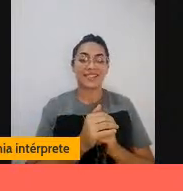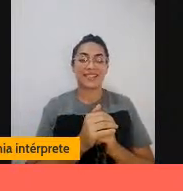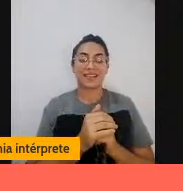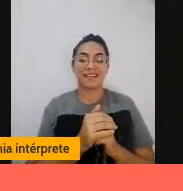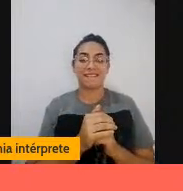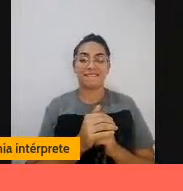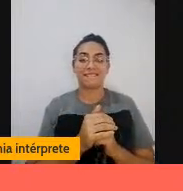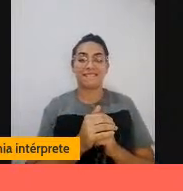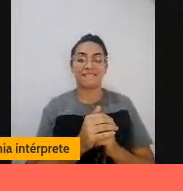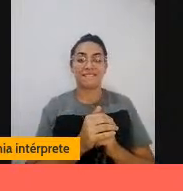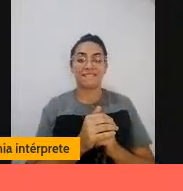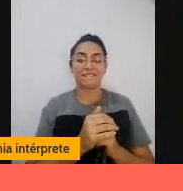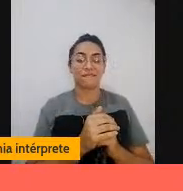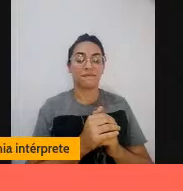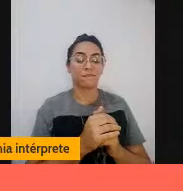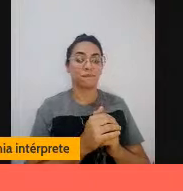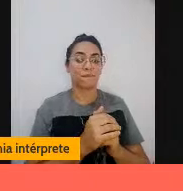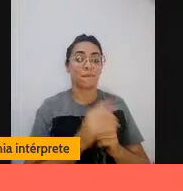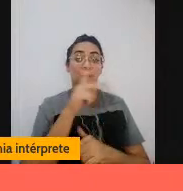professor municipal.